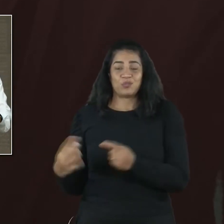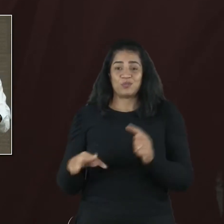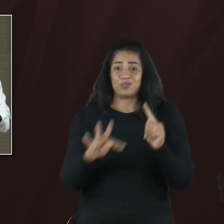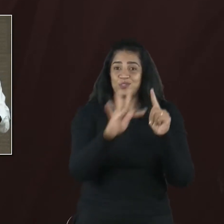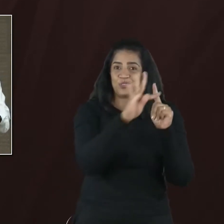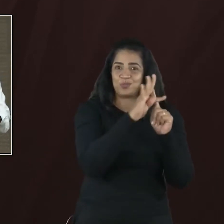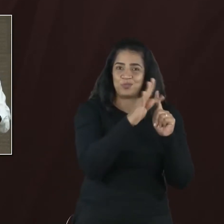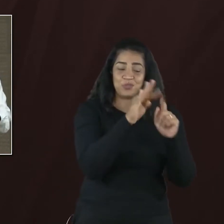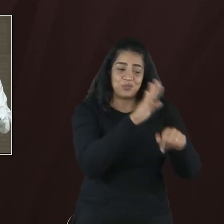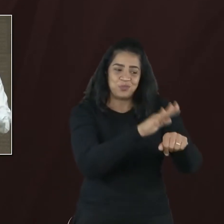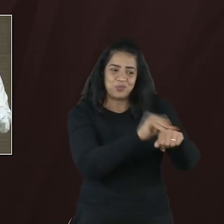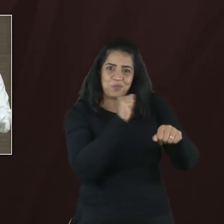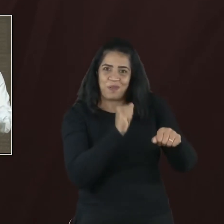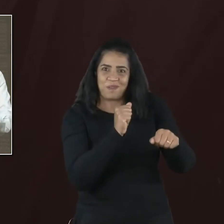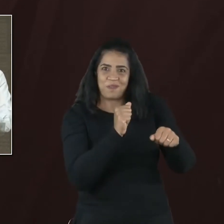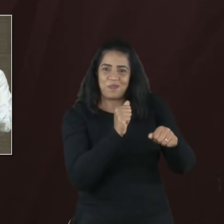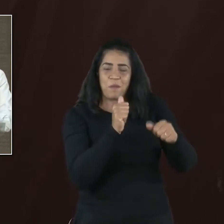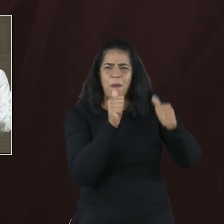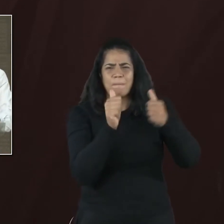obra do Espírito, né,